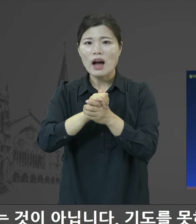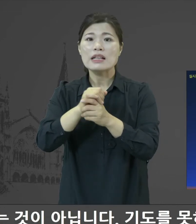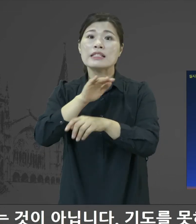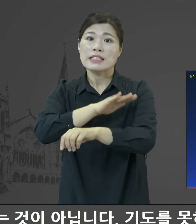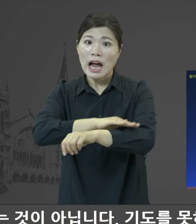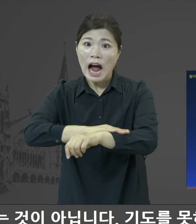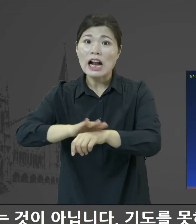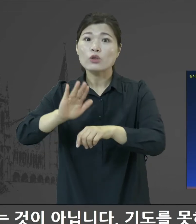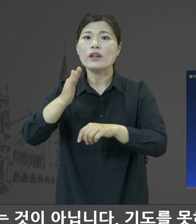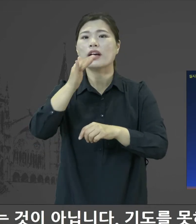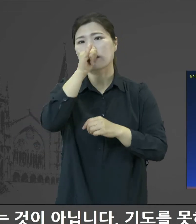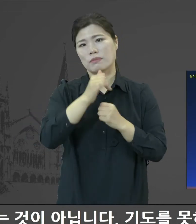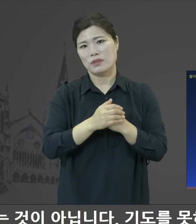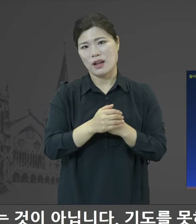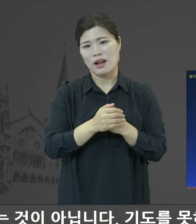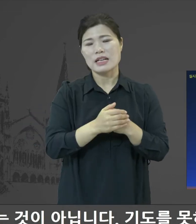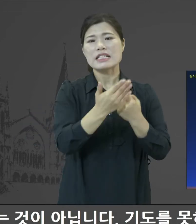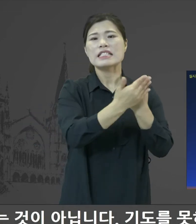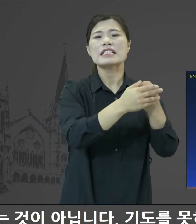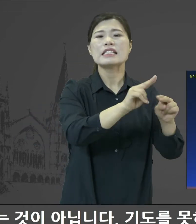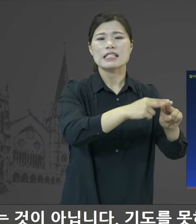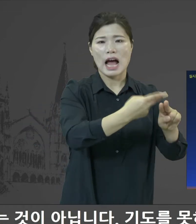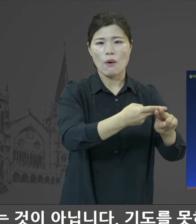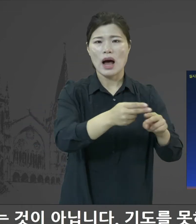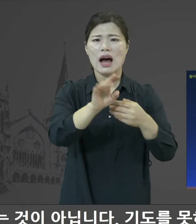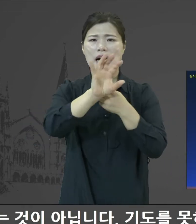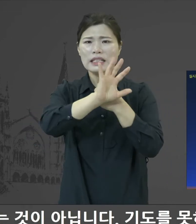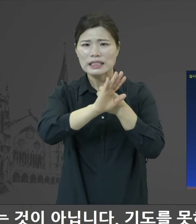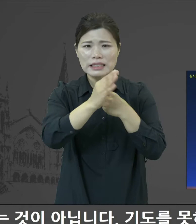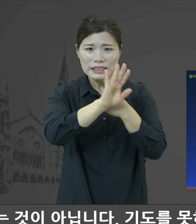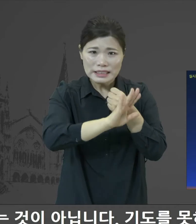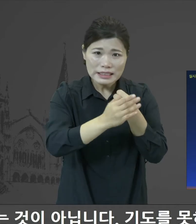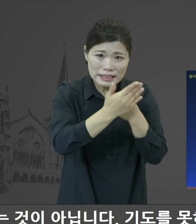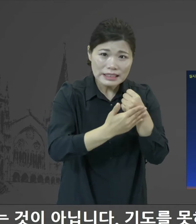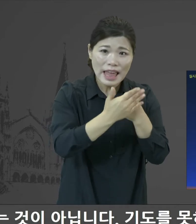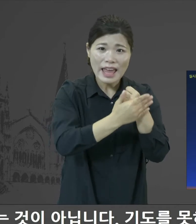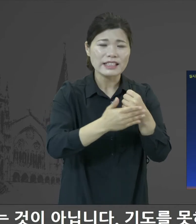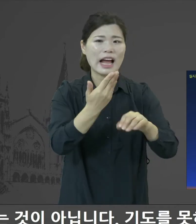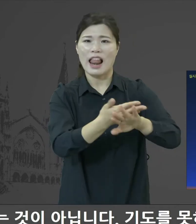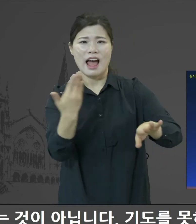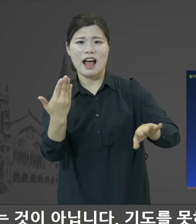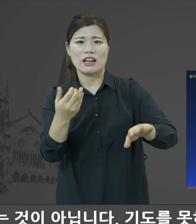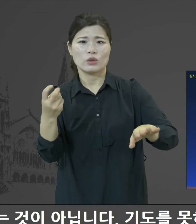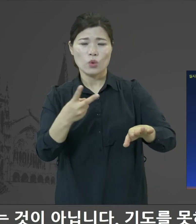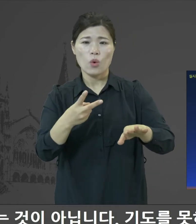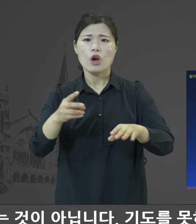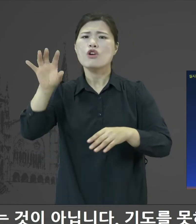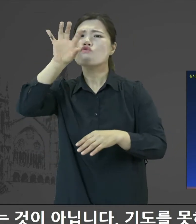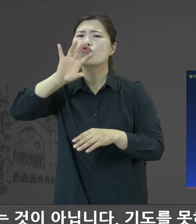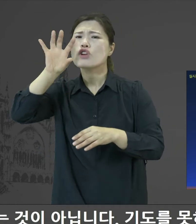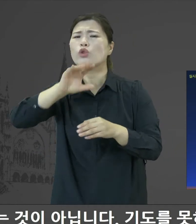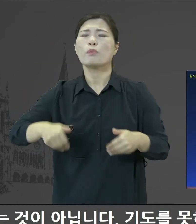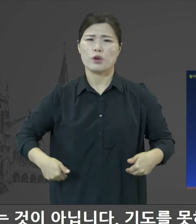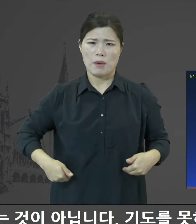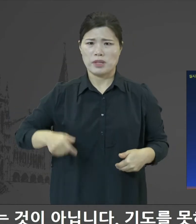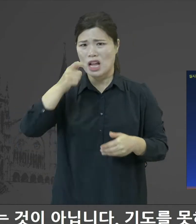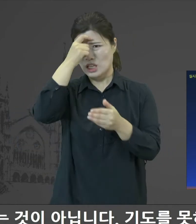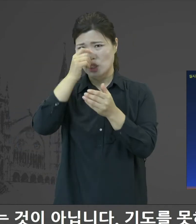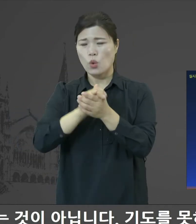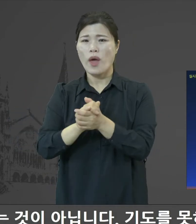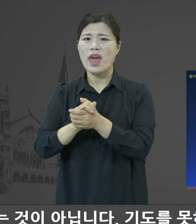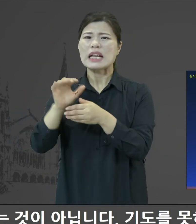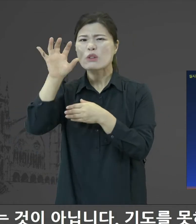은혜입니다. 은사와 은혜는 다르고요, 훈련은 뭐냐면, 기도는 은사만 갖고 안 됩니다. 은사가 있는